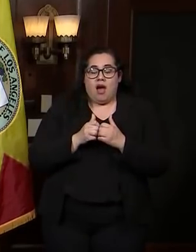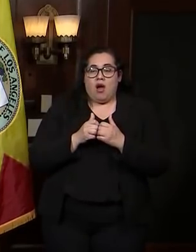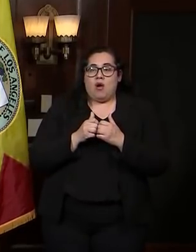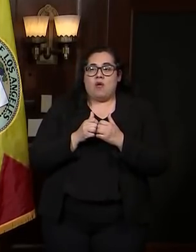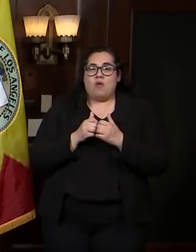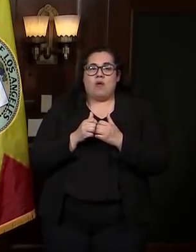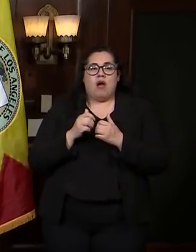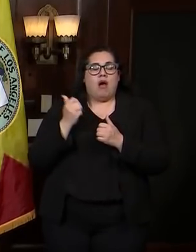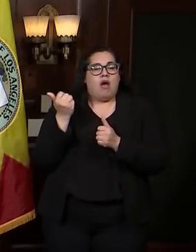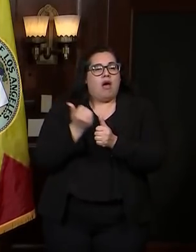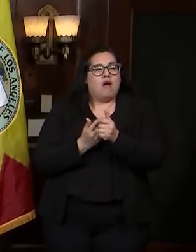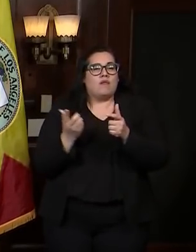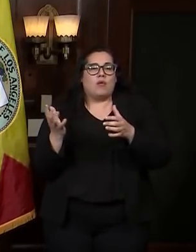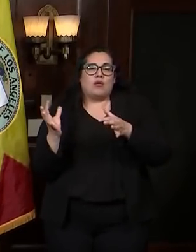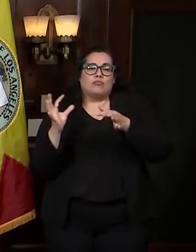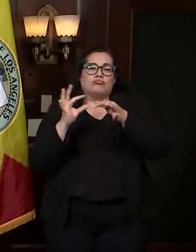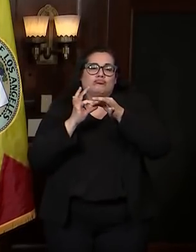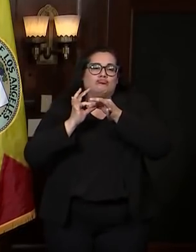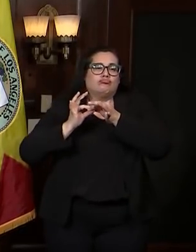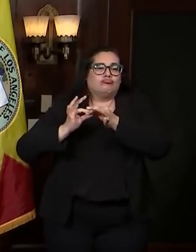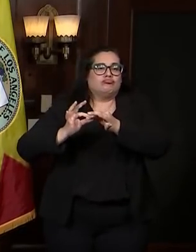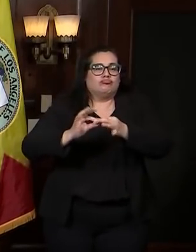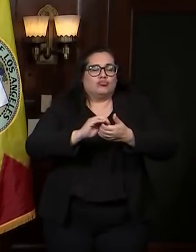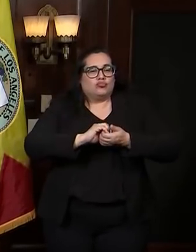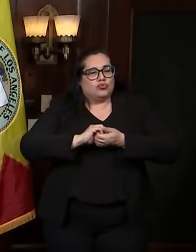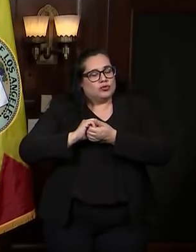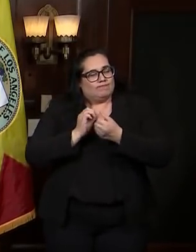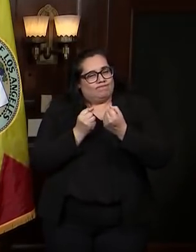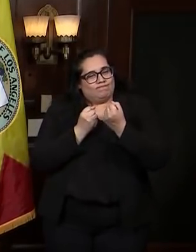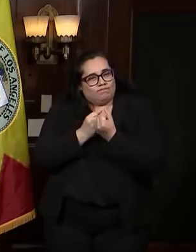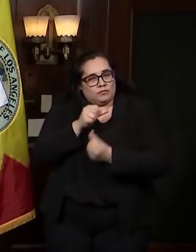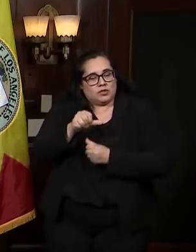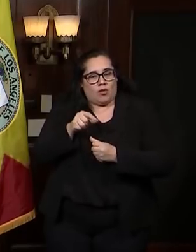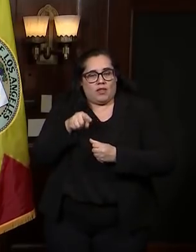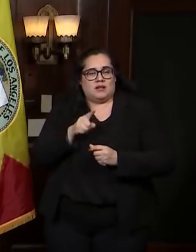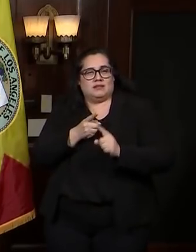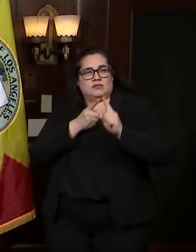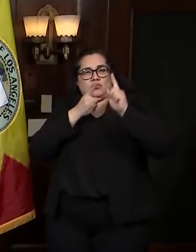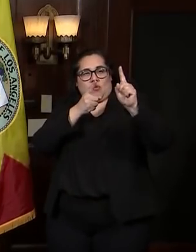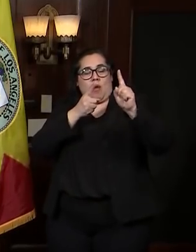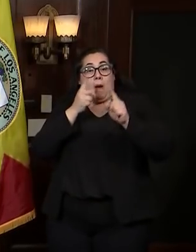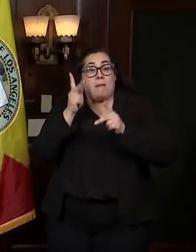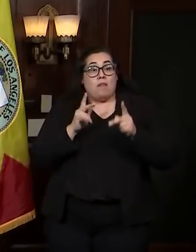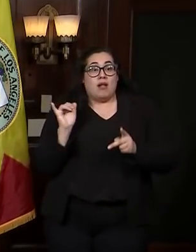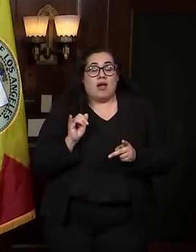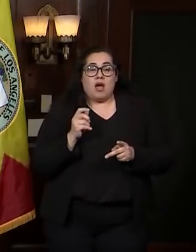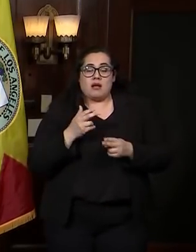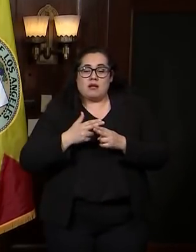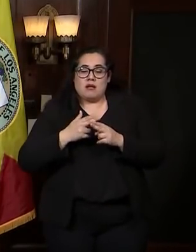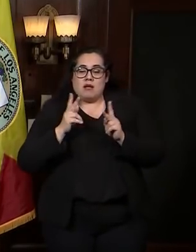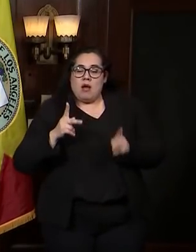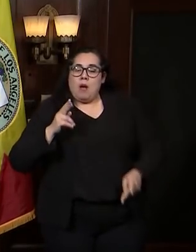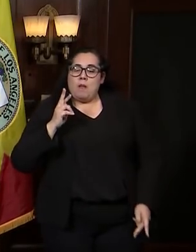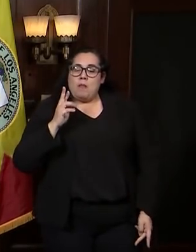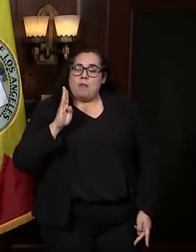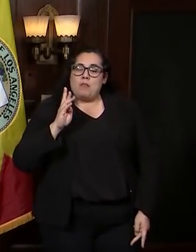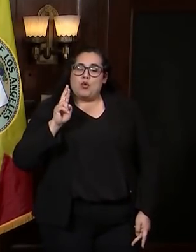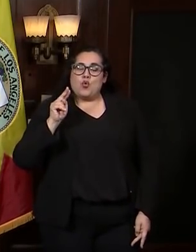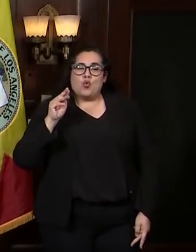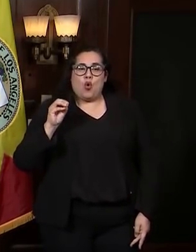están uniendo todos en esta lucha. Personas como Bruno Vázquez, quien